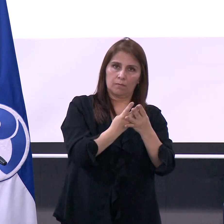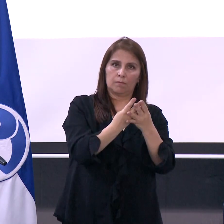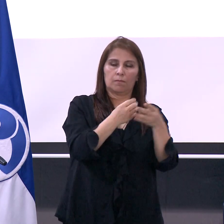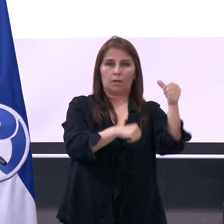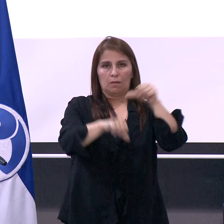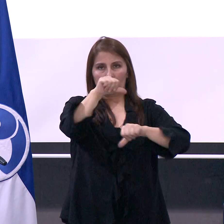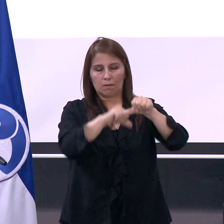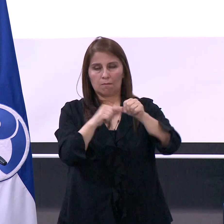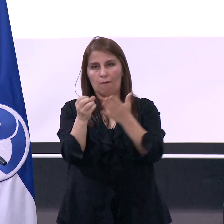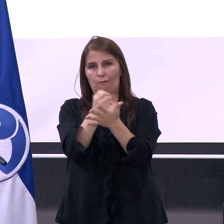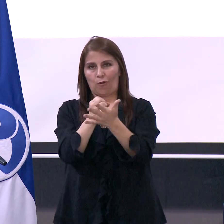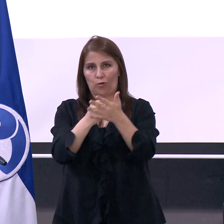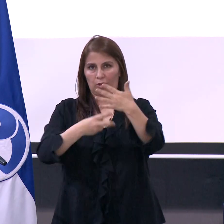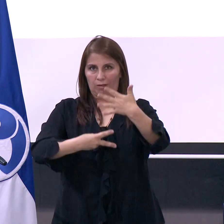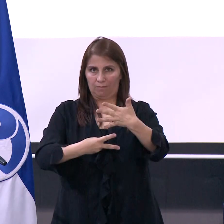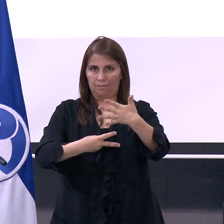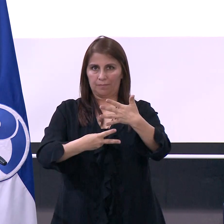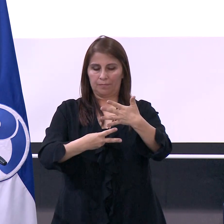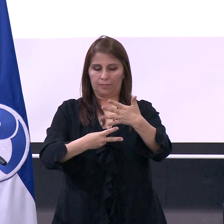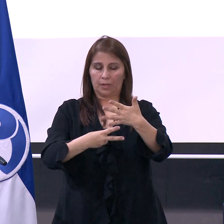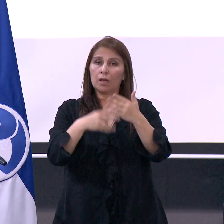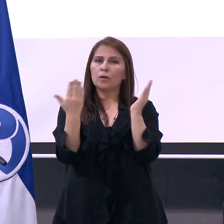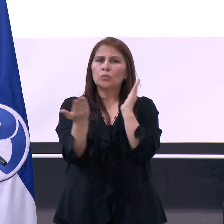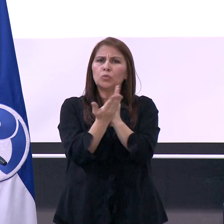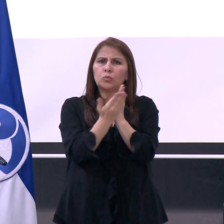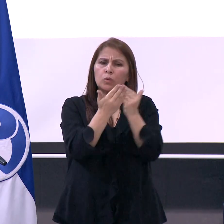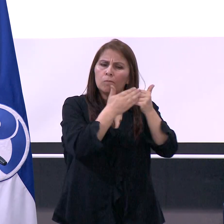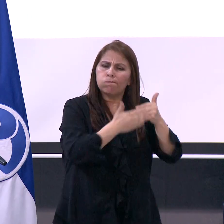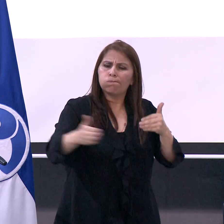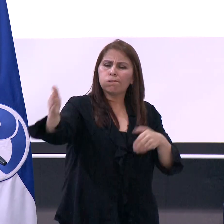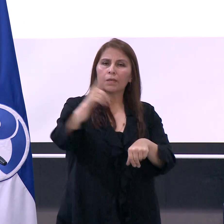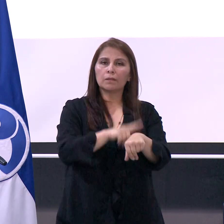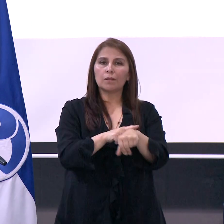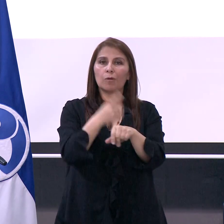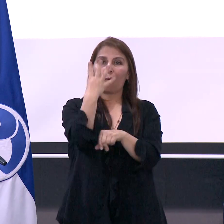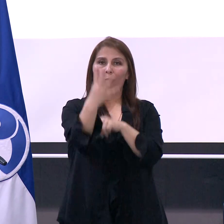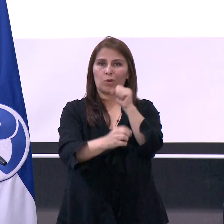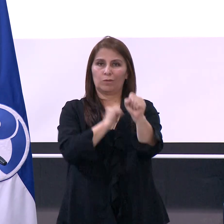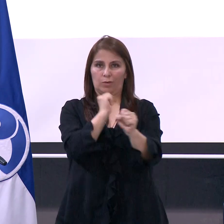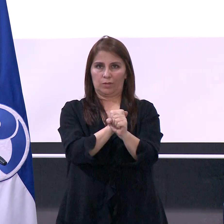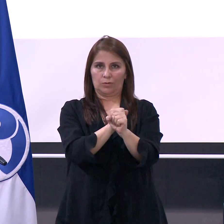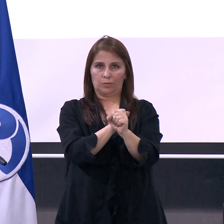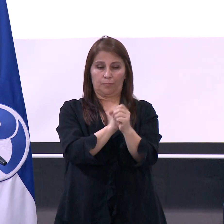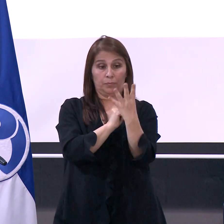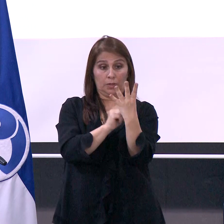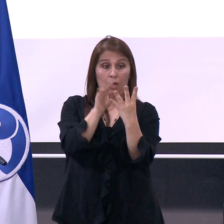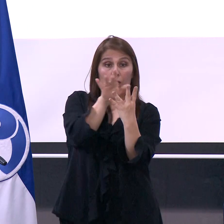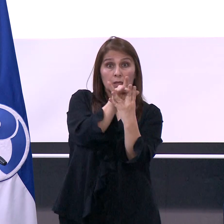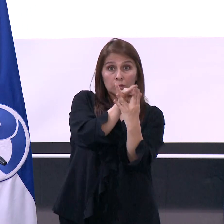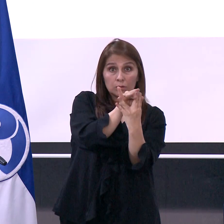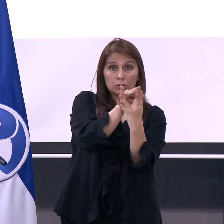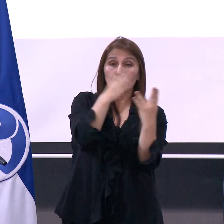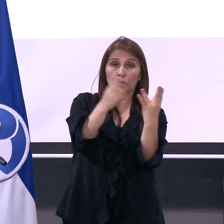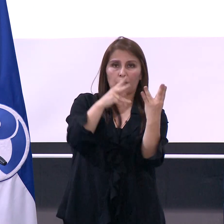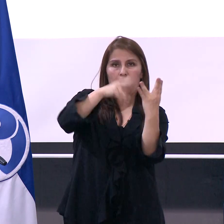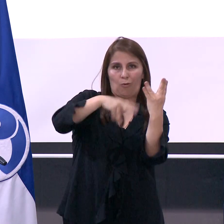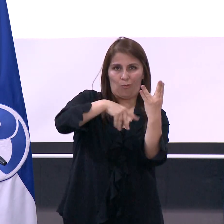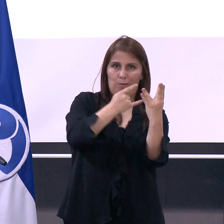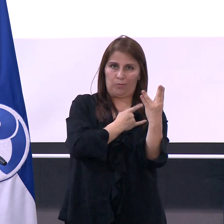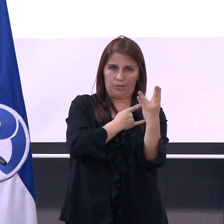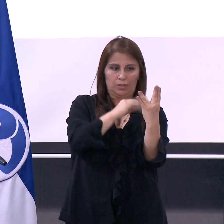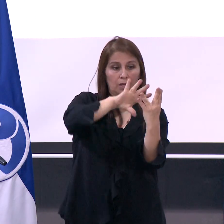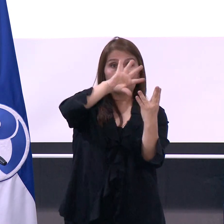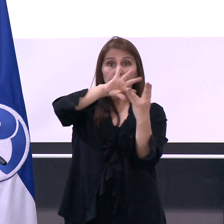biología los estudios durarían cuatro años los dos primeros los cursaban en la normal universitaria y los dos